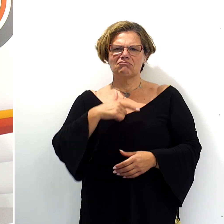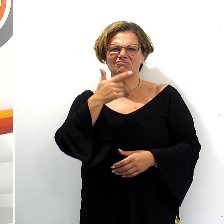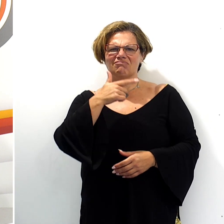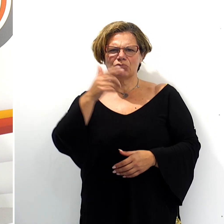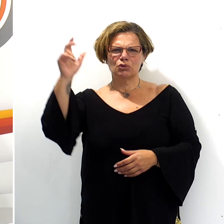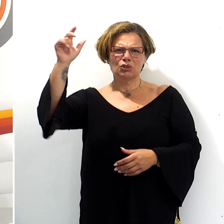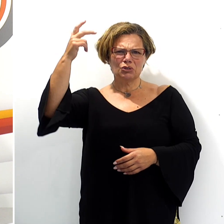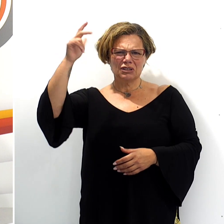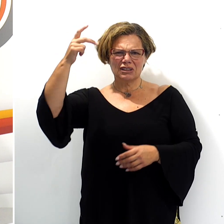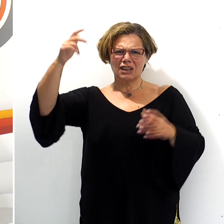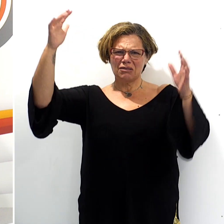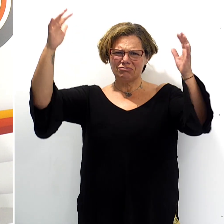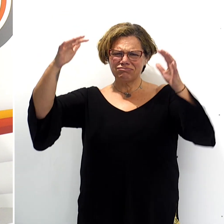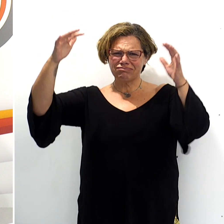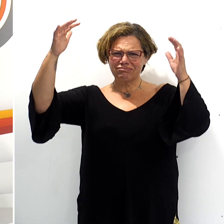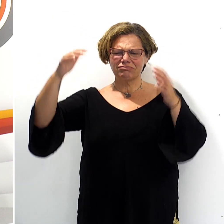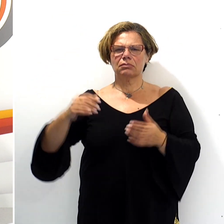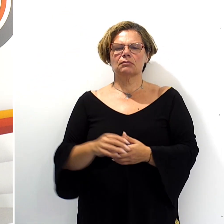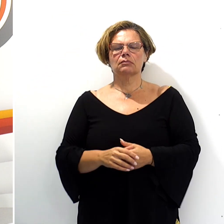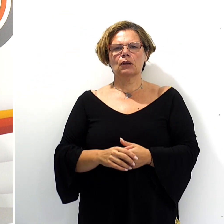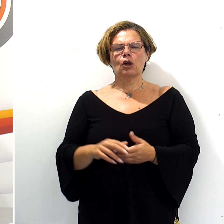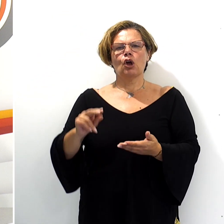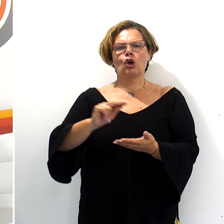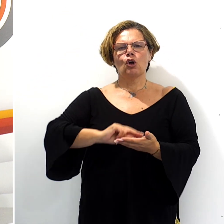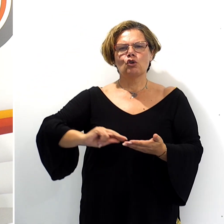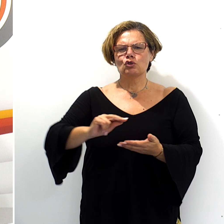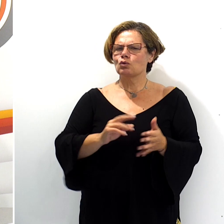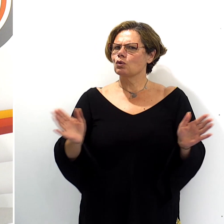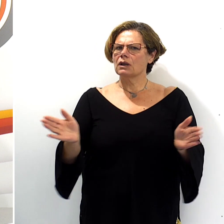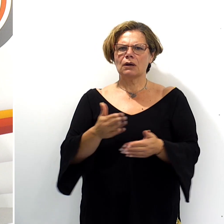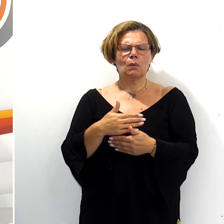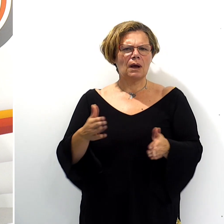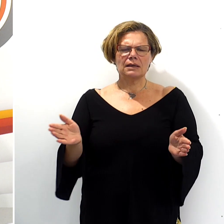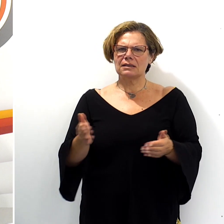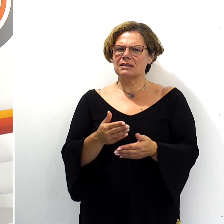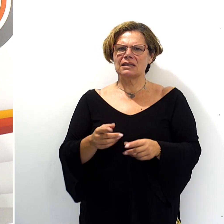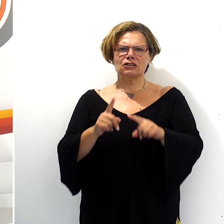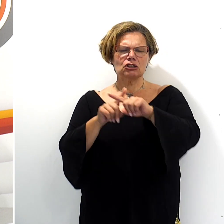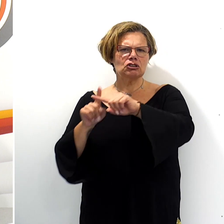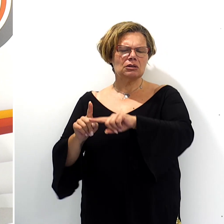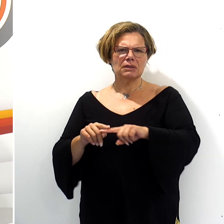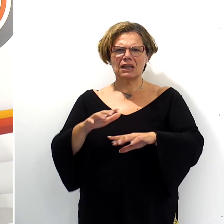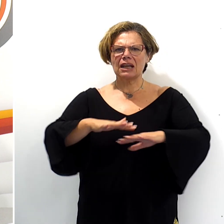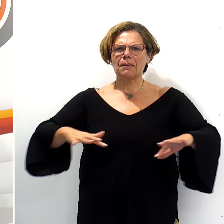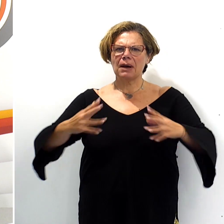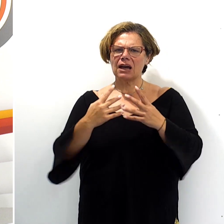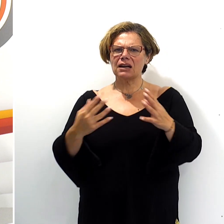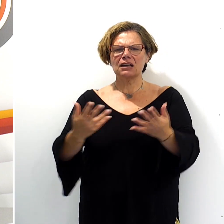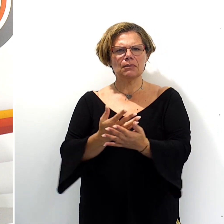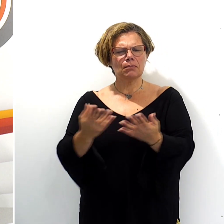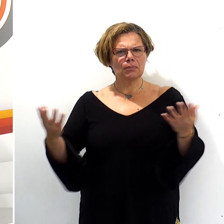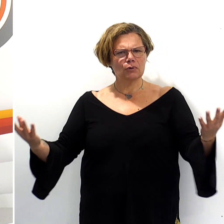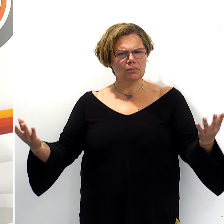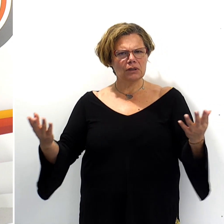scuole di ogni ordine grado parchi e giardini pubblici e cimiteri chiusi su tutta